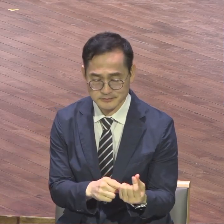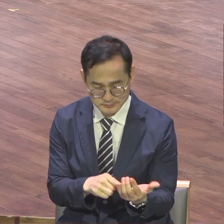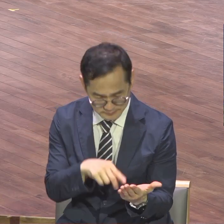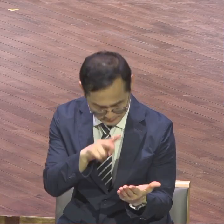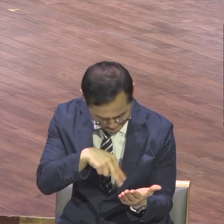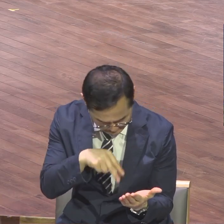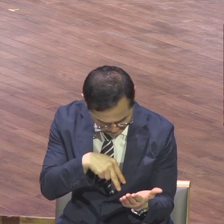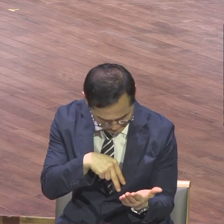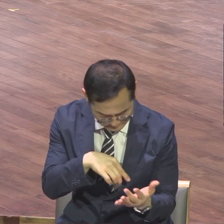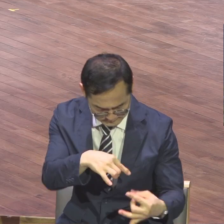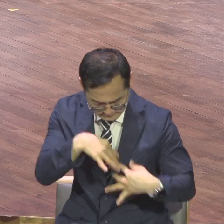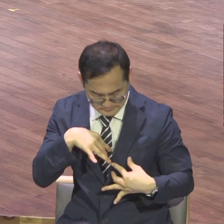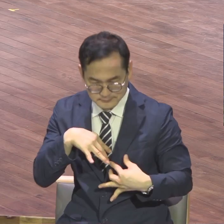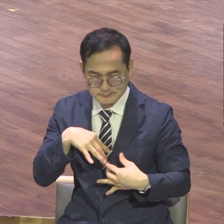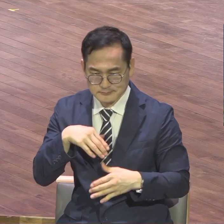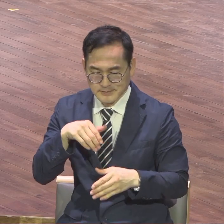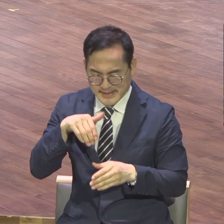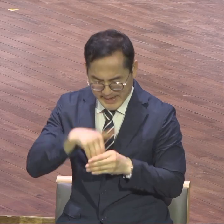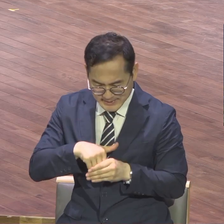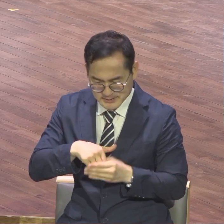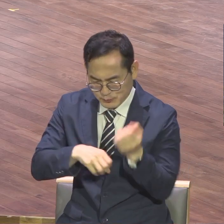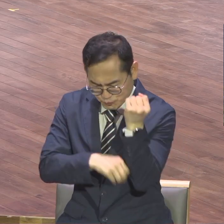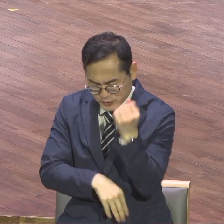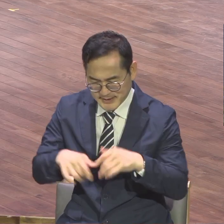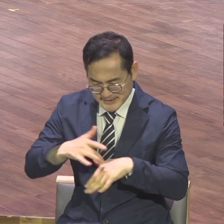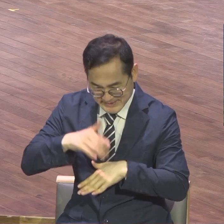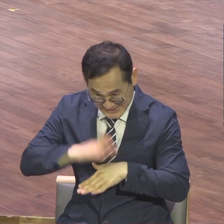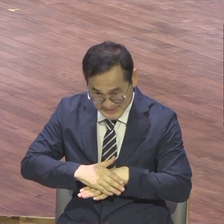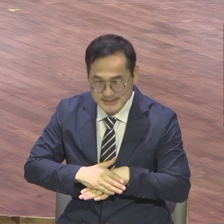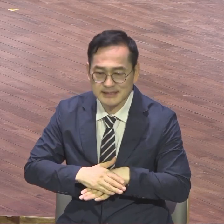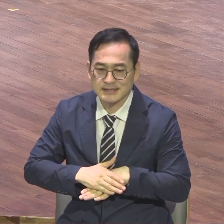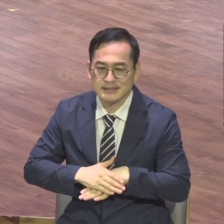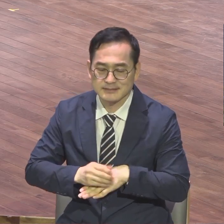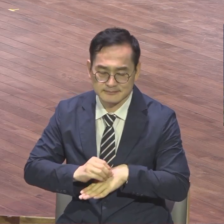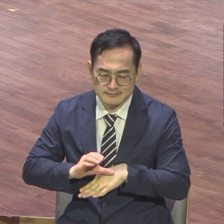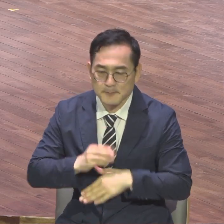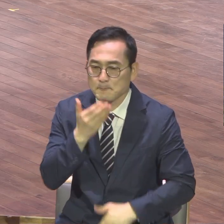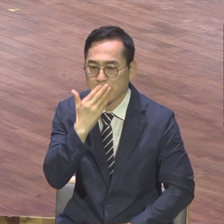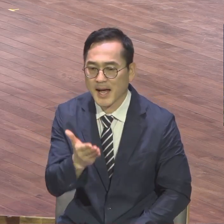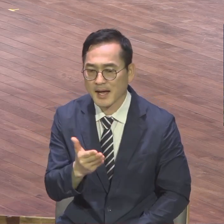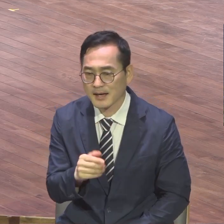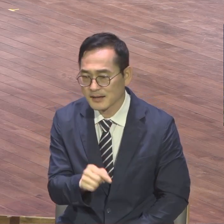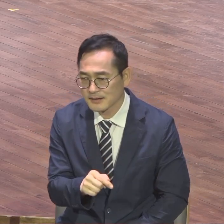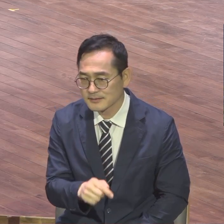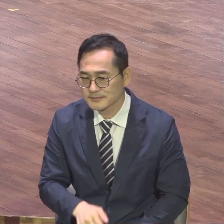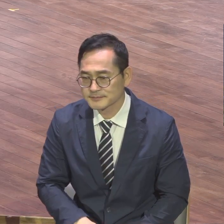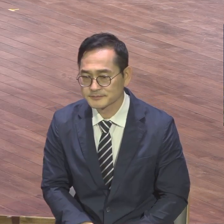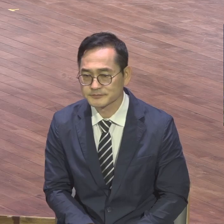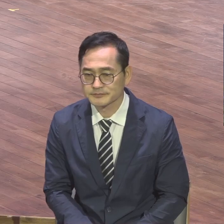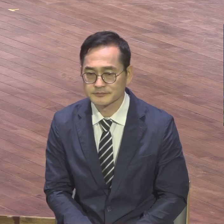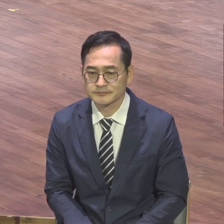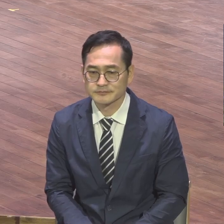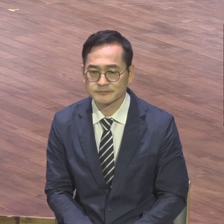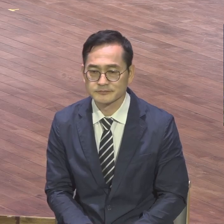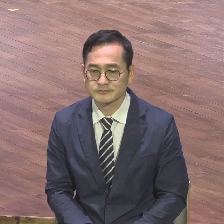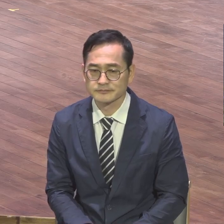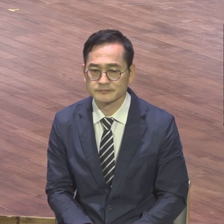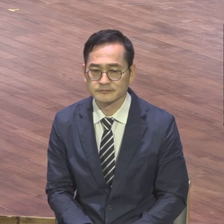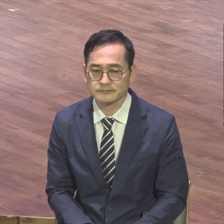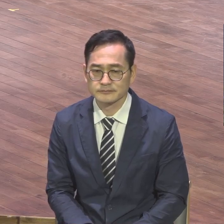뿌리 체질화되면 하나님의 선한 일을 행할 수 있는 능력이 생긴다. 누는 뭐 선하게 안 살고